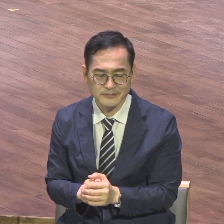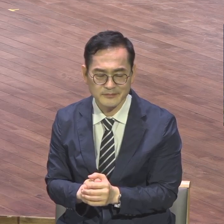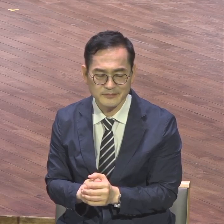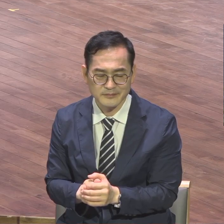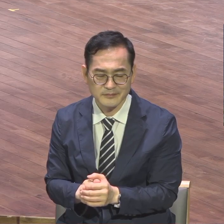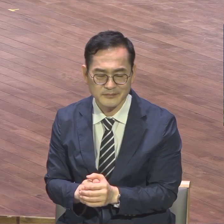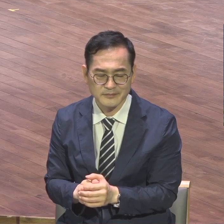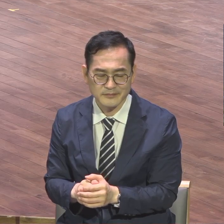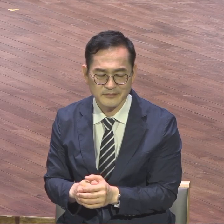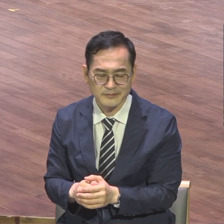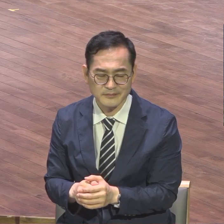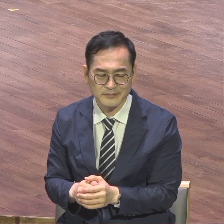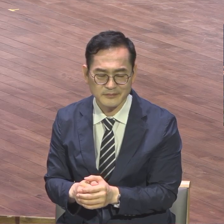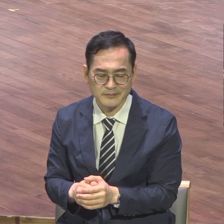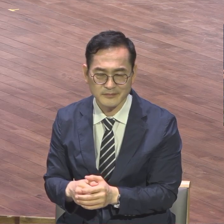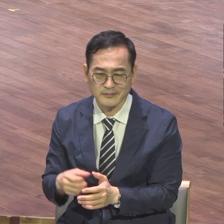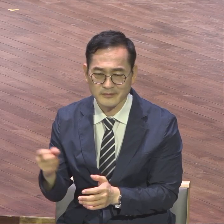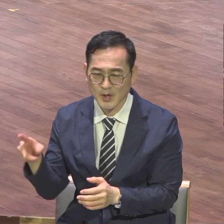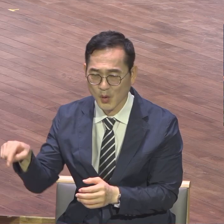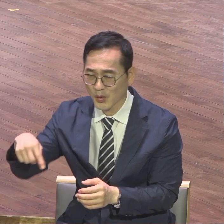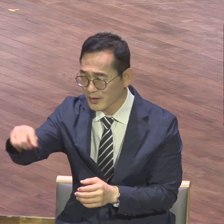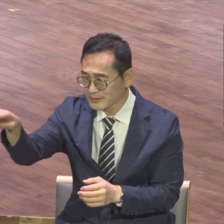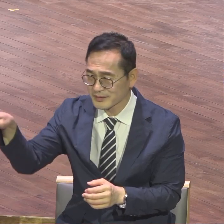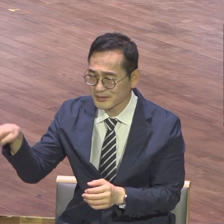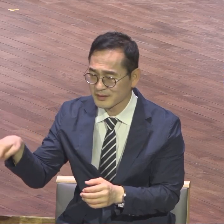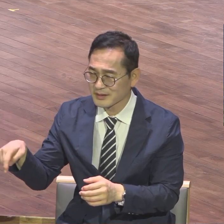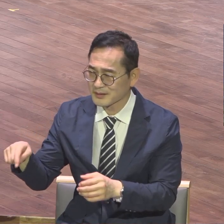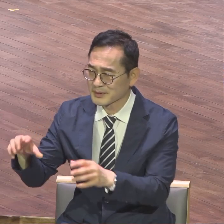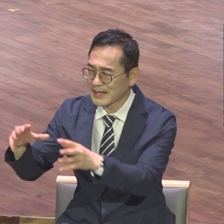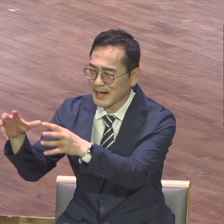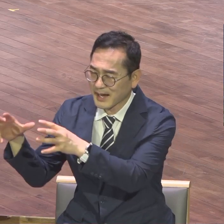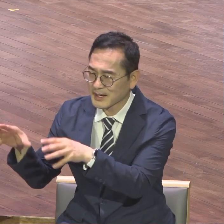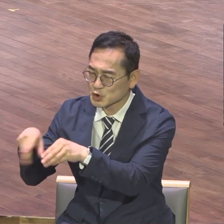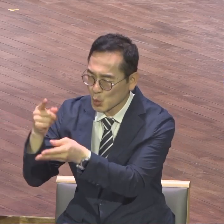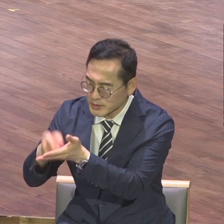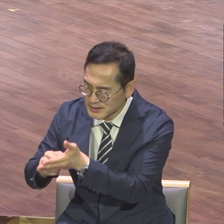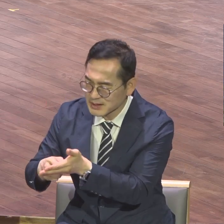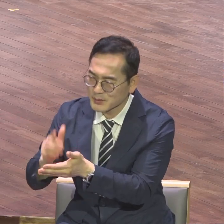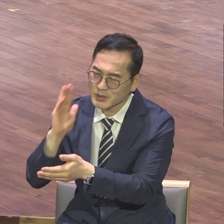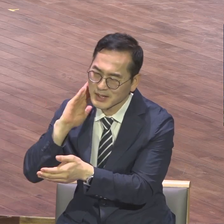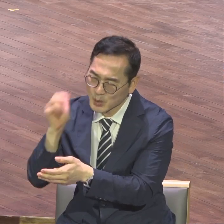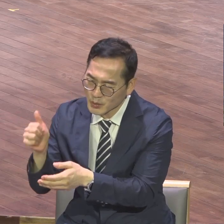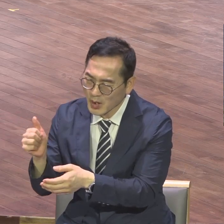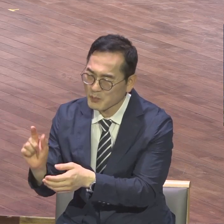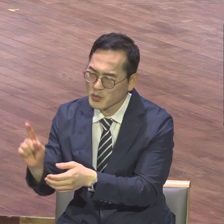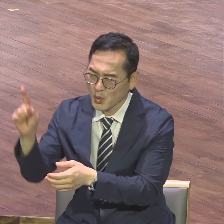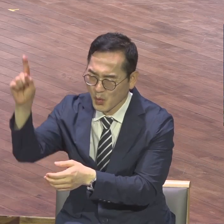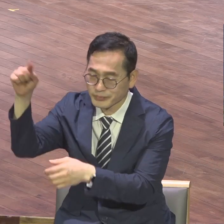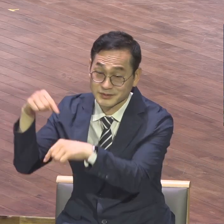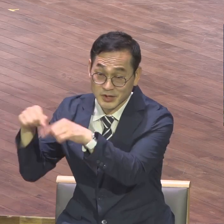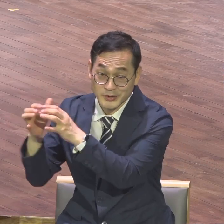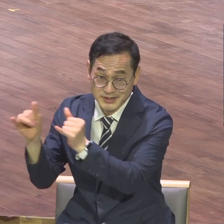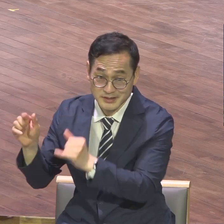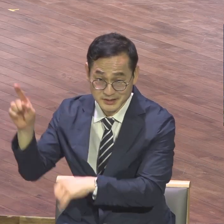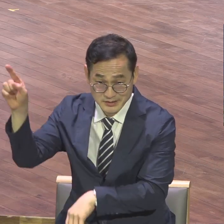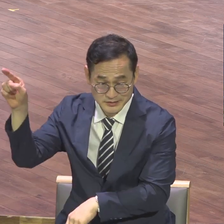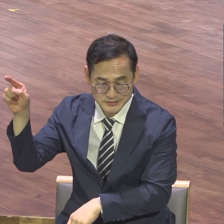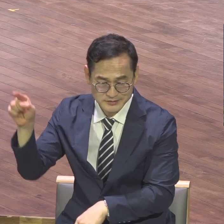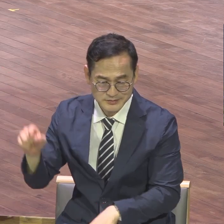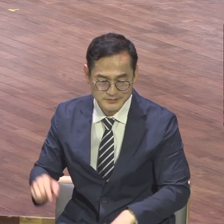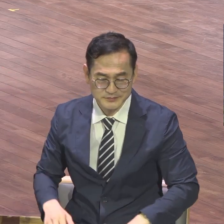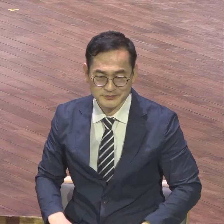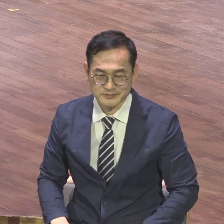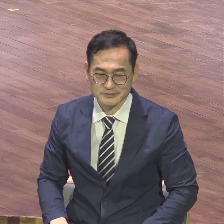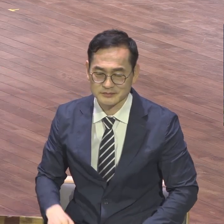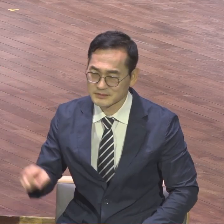좋아요. 그래 와가지고 부산에서 부산 그 의대 그 고신 의대에서 막